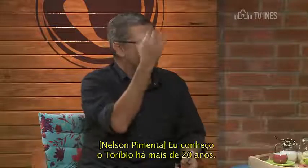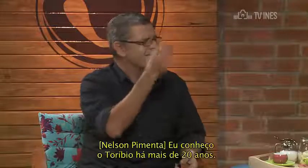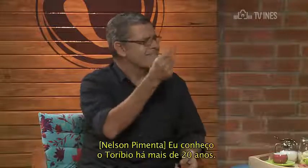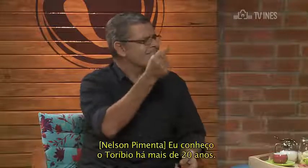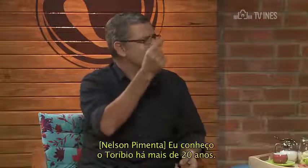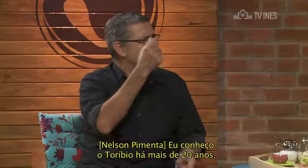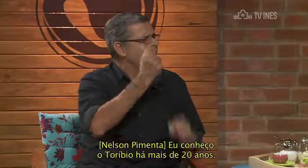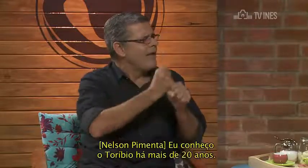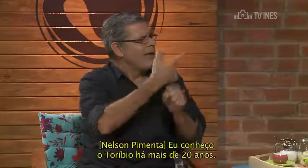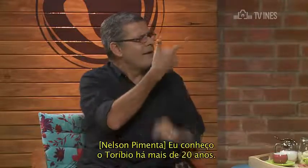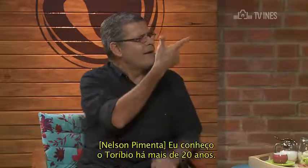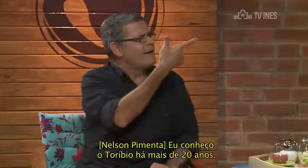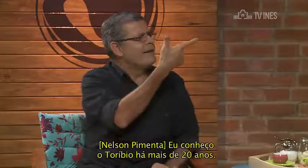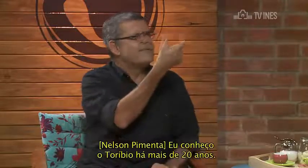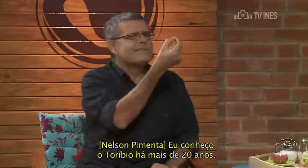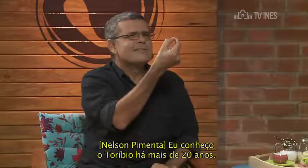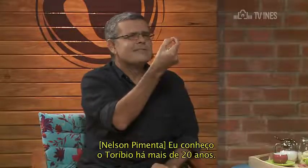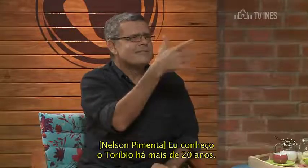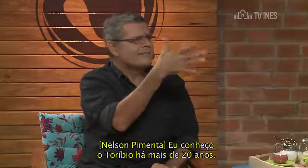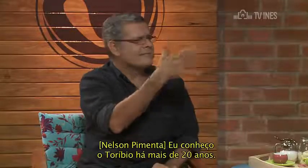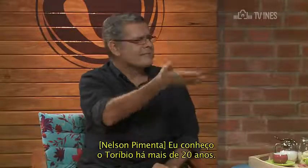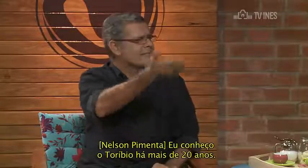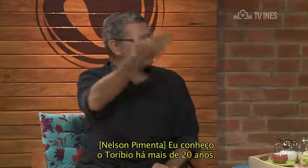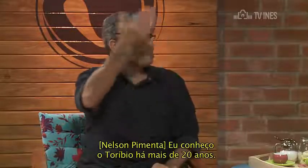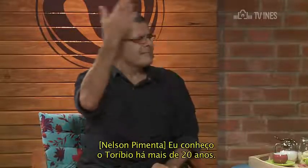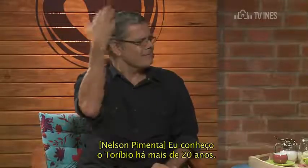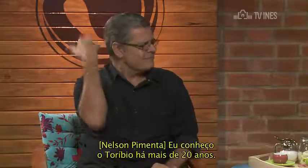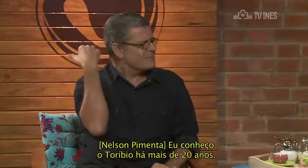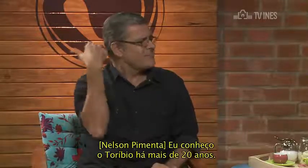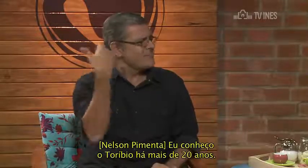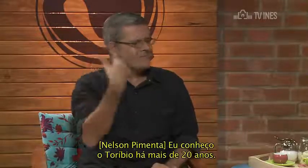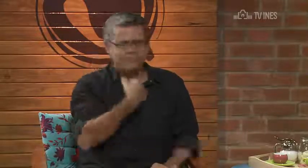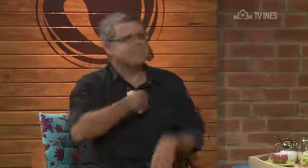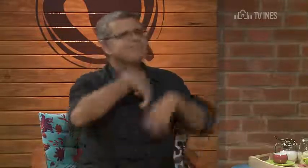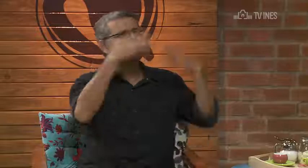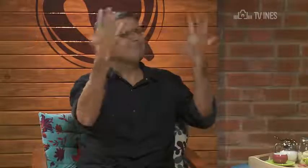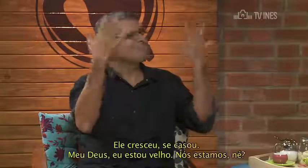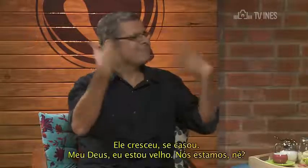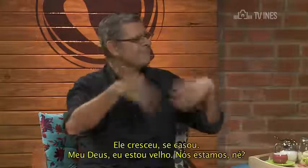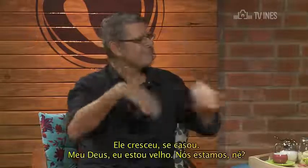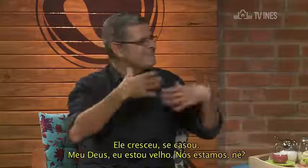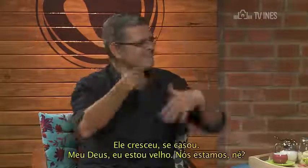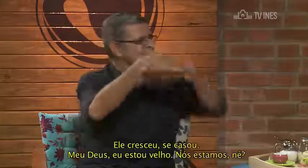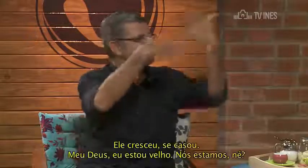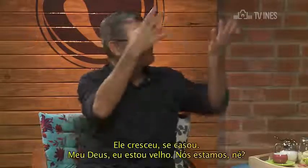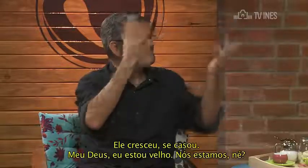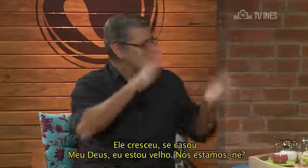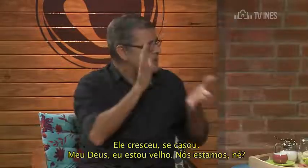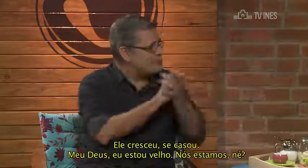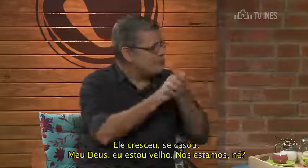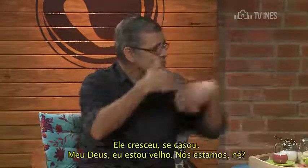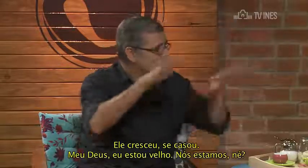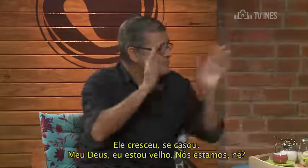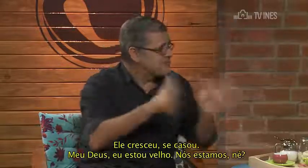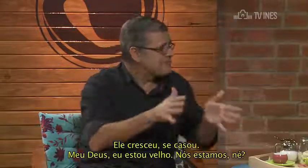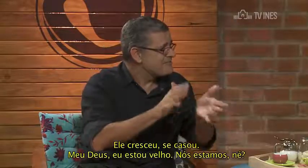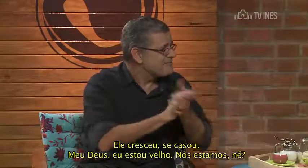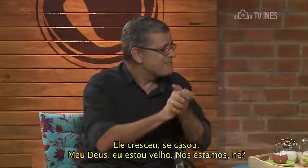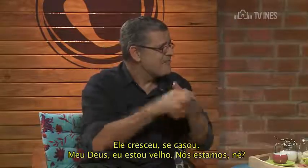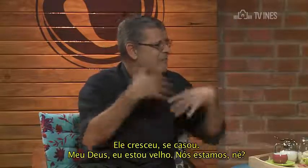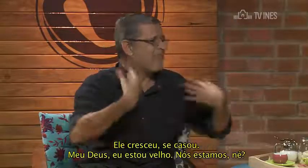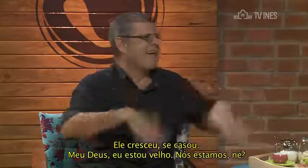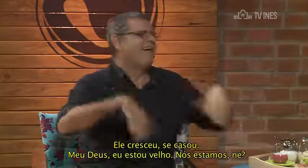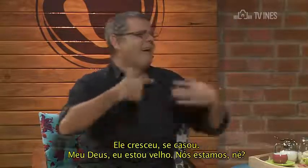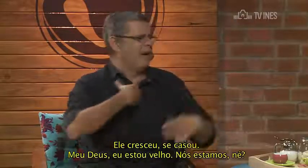Eu conheço o Toríbio há mais de 20 anos. Ele cresceu, se